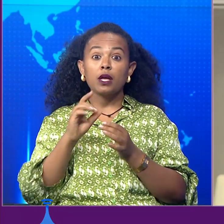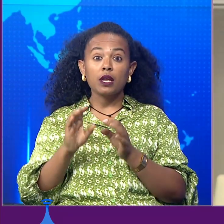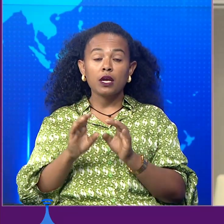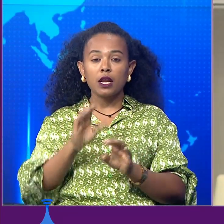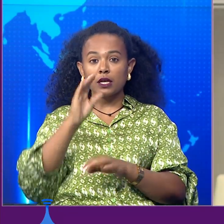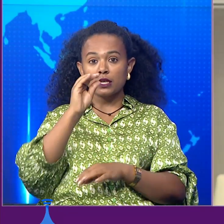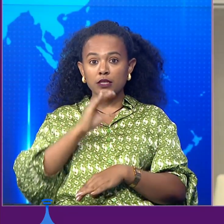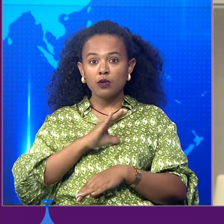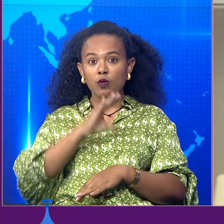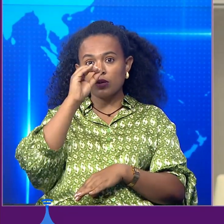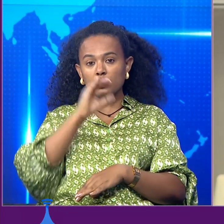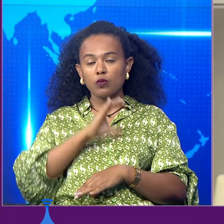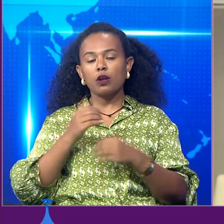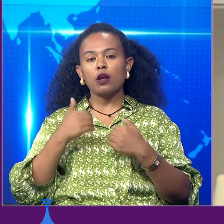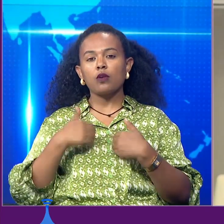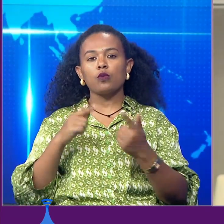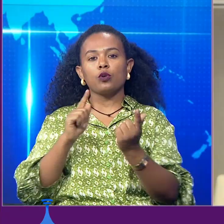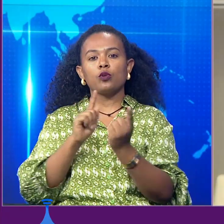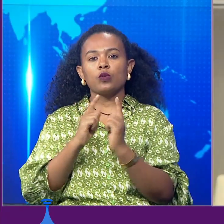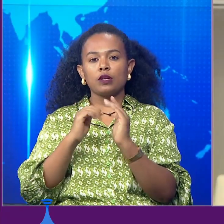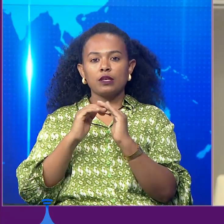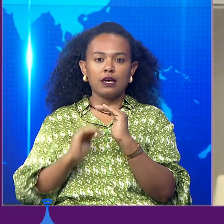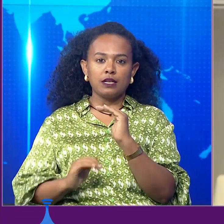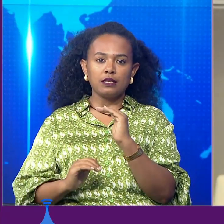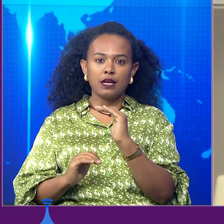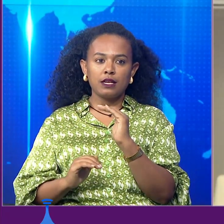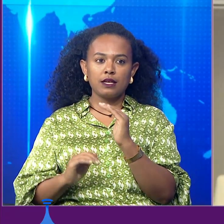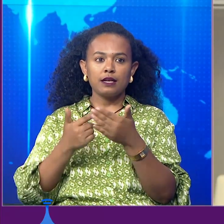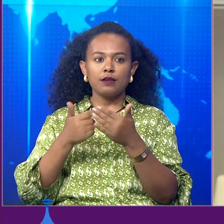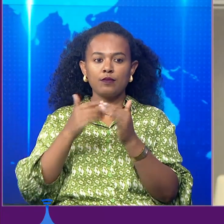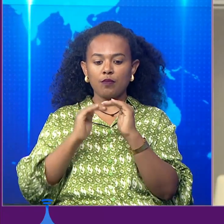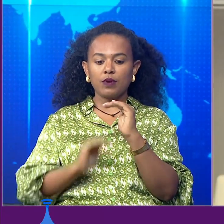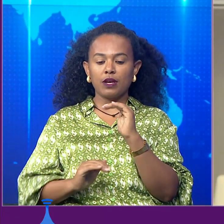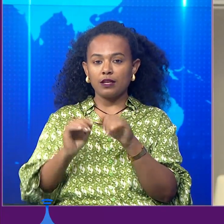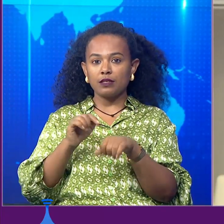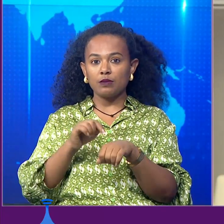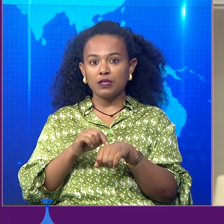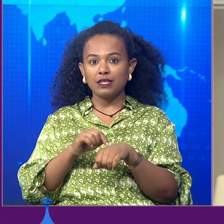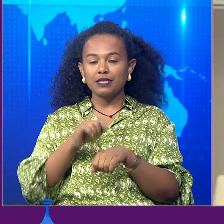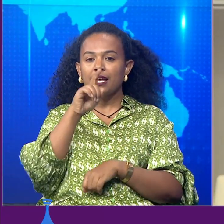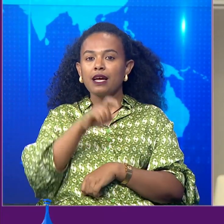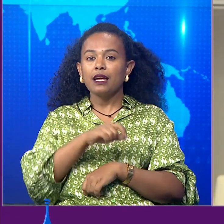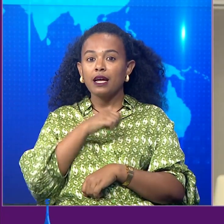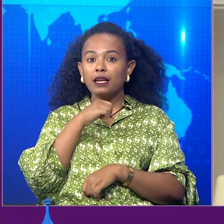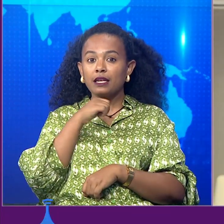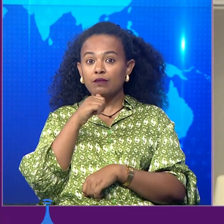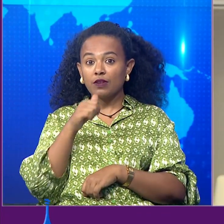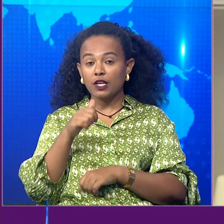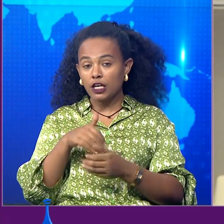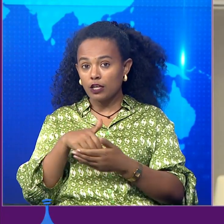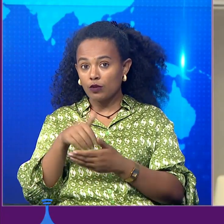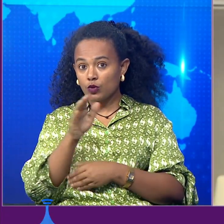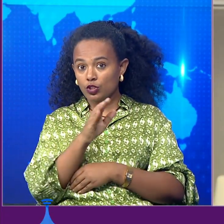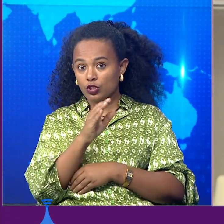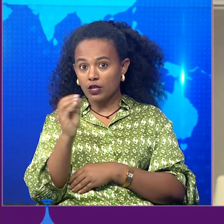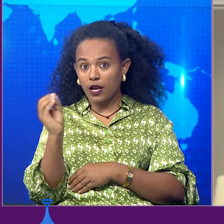ሰው ከሰው ጋር ያለውን ግንኙነት ይቀንሳል። ይሄ በሚቀንስበት ጊዜ ላላስፈላጊ ወጪ እና